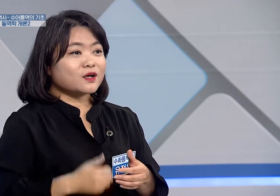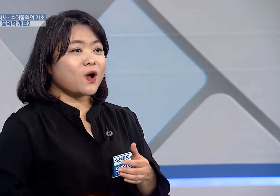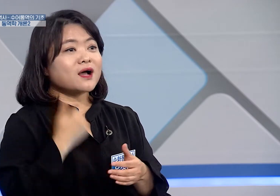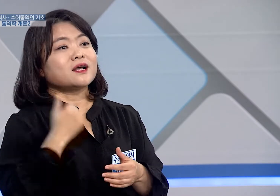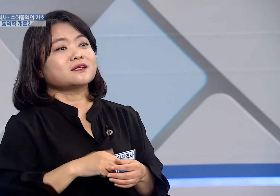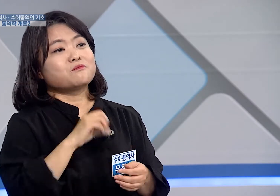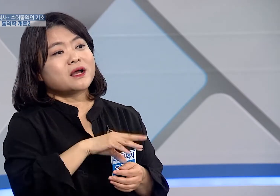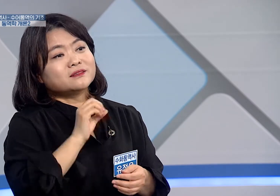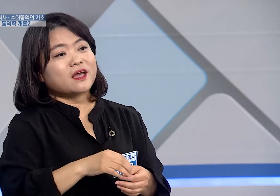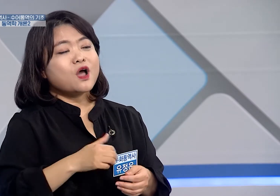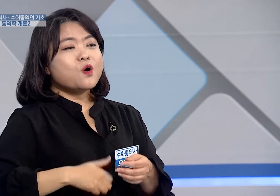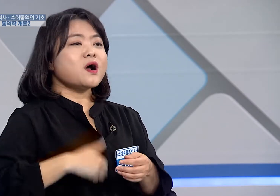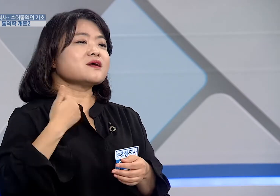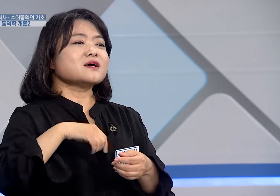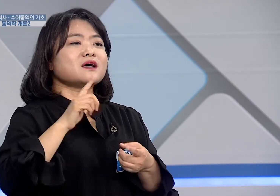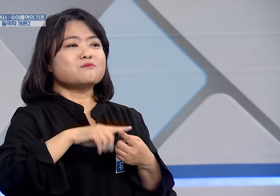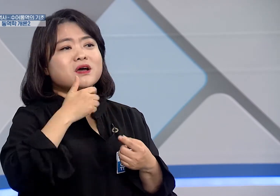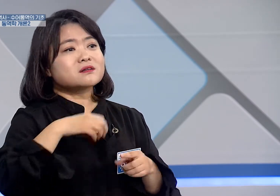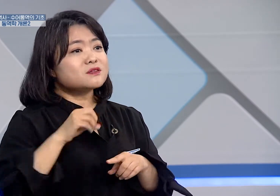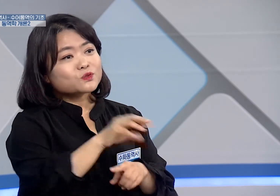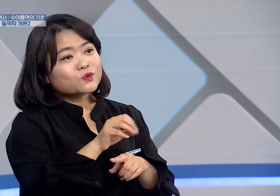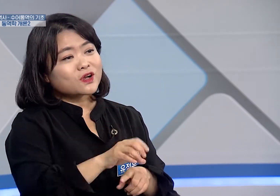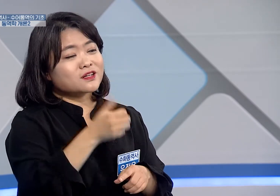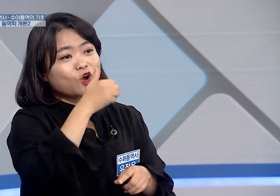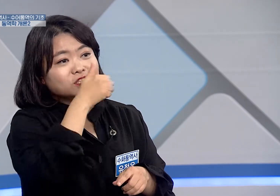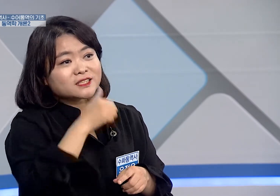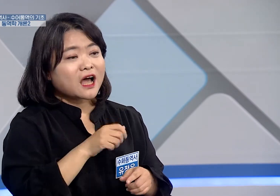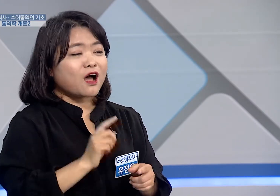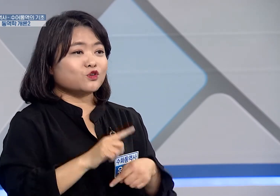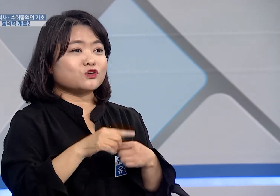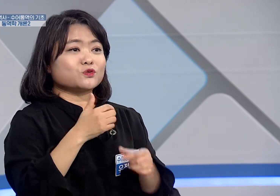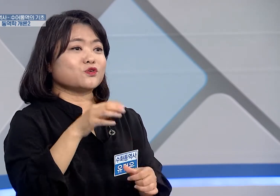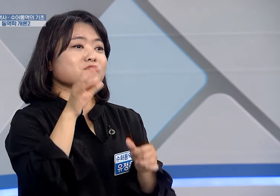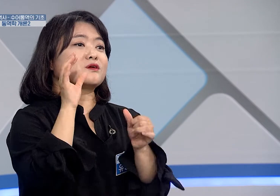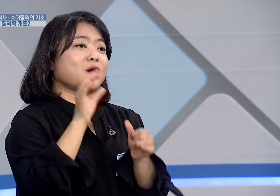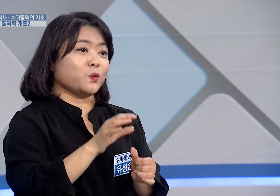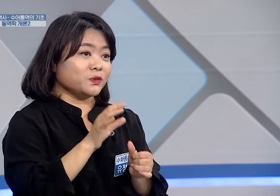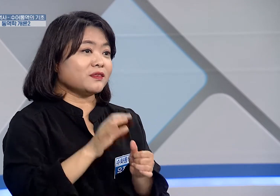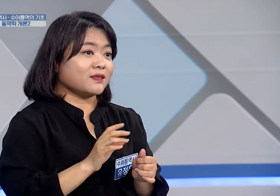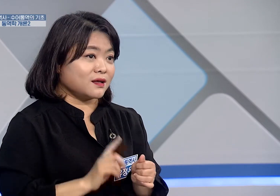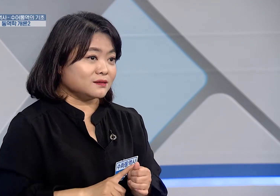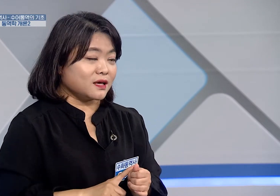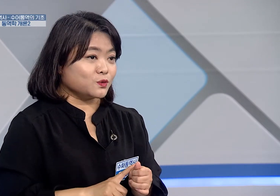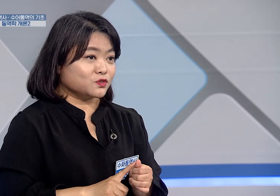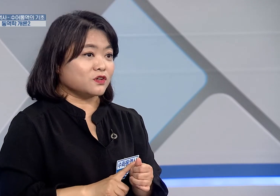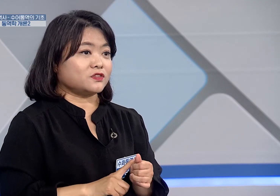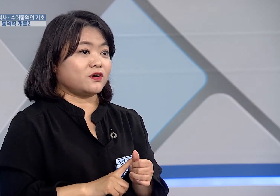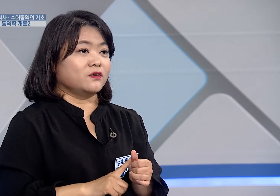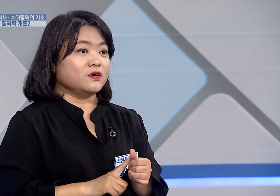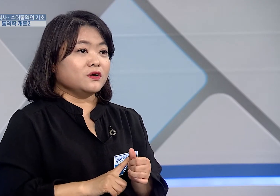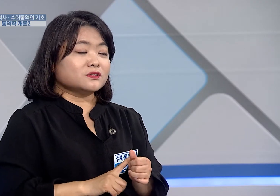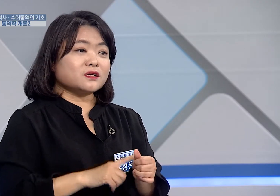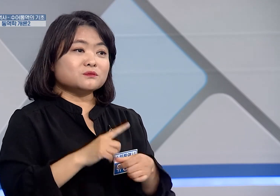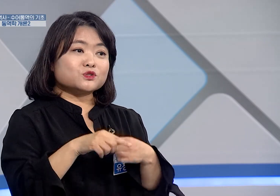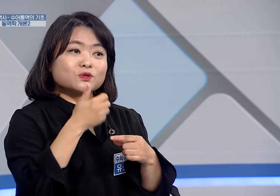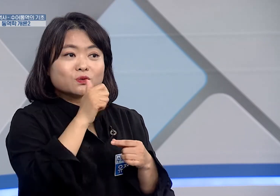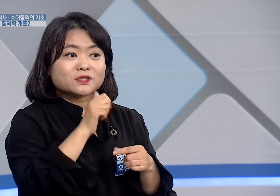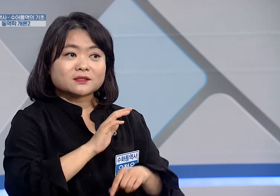화가 나서 한 말인데 화가 나서 한 말을 그대로 통역하는 거 어디냐. 하고 수화통역사를 막 혼냈다는 얘기도 들었어요. 자, 그럼 이 수화통역사가